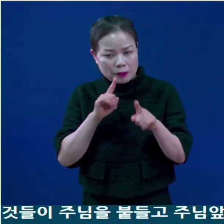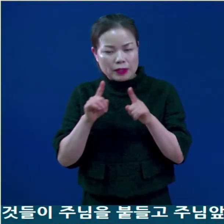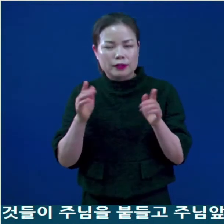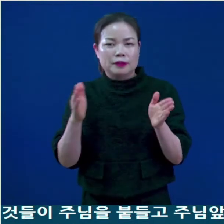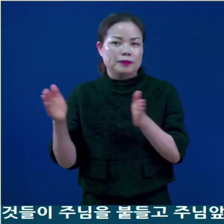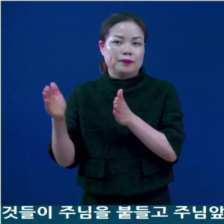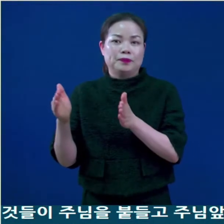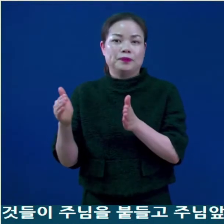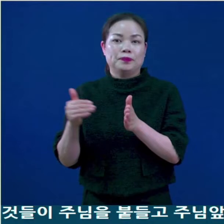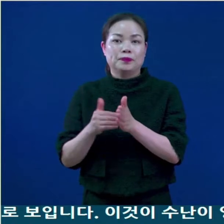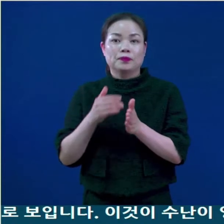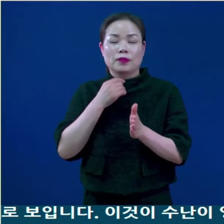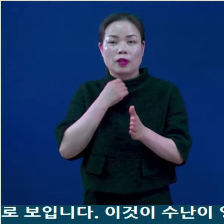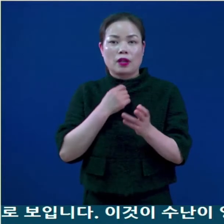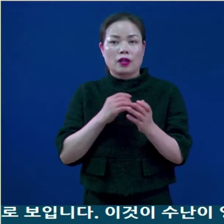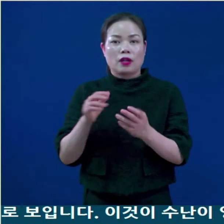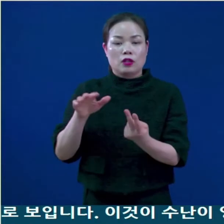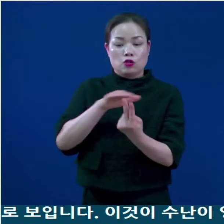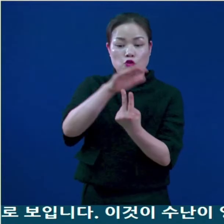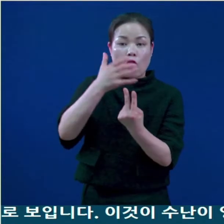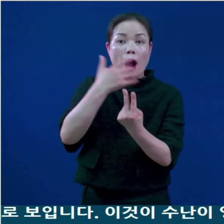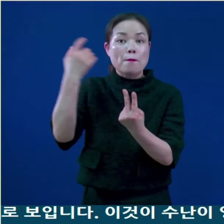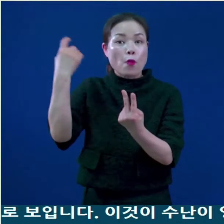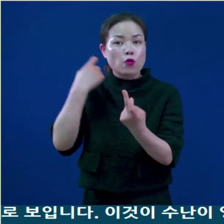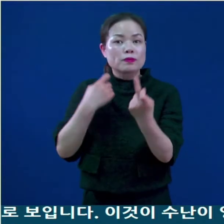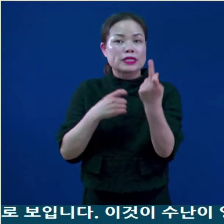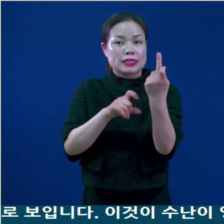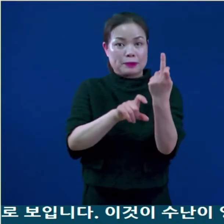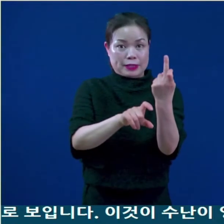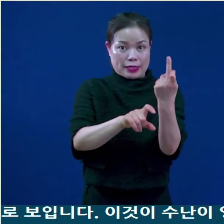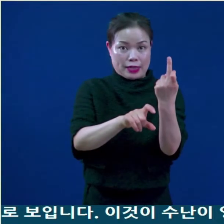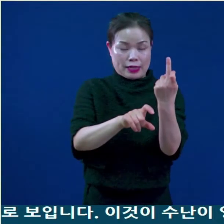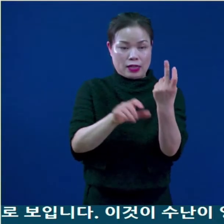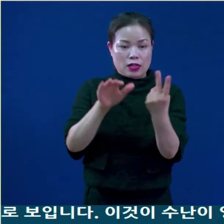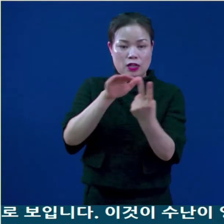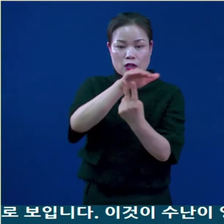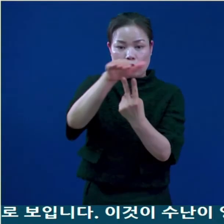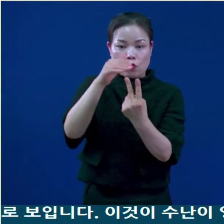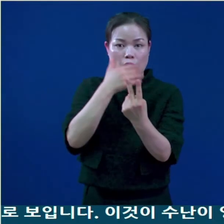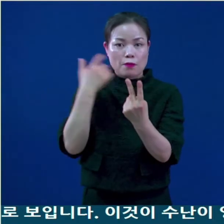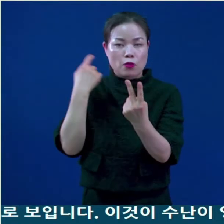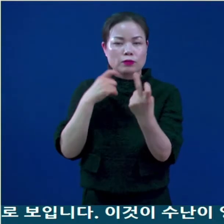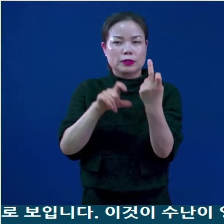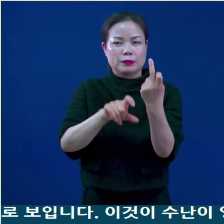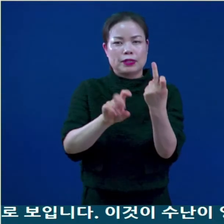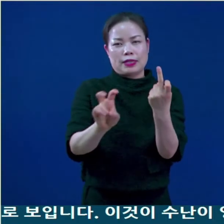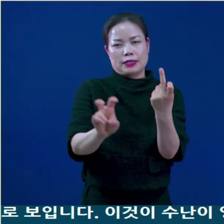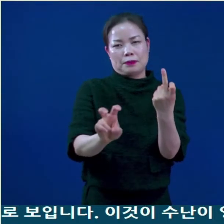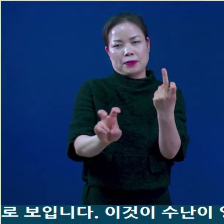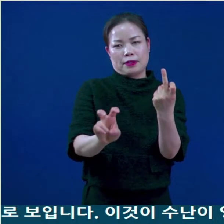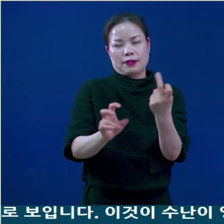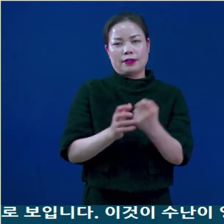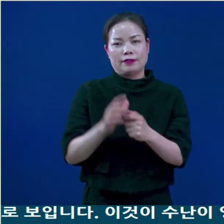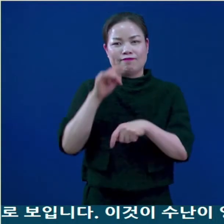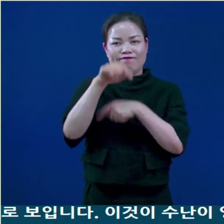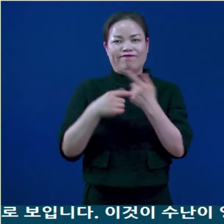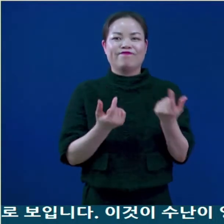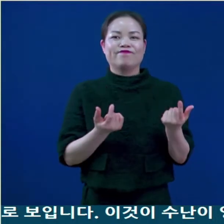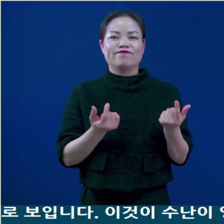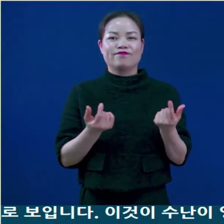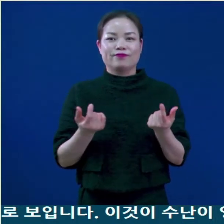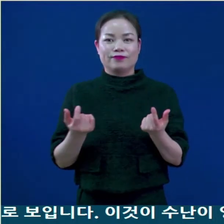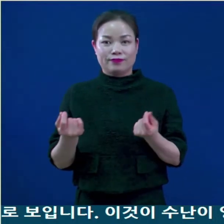정돈하겠습니다. 요한복음 12장으로 돌아갑니다. 요한복음 12장 20절 같이 한번